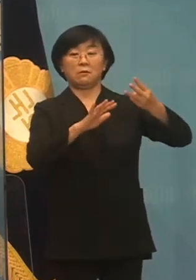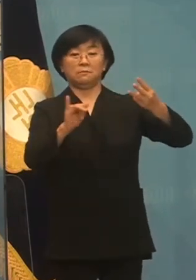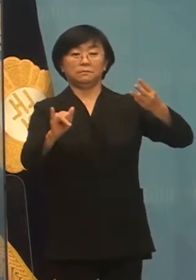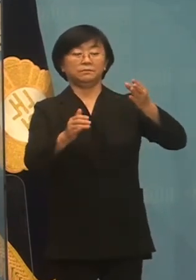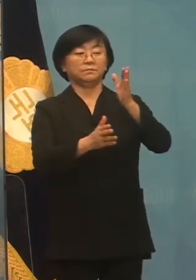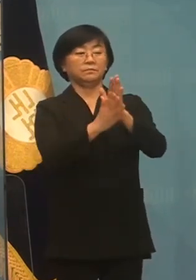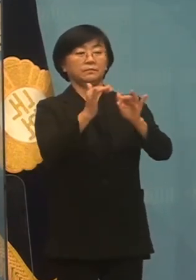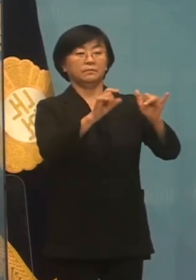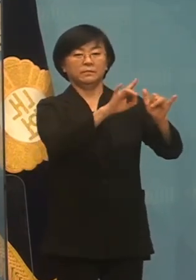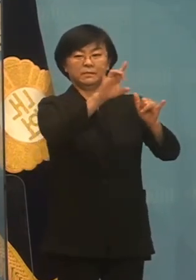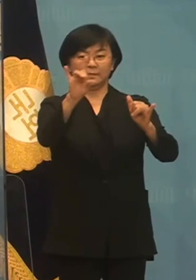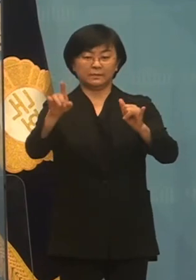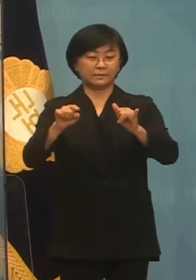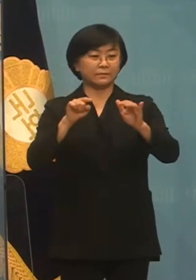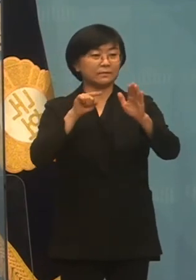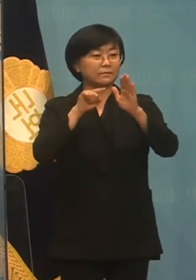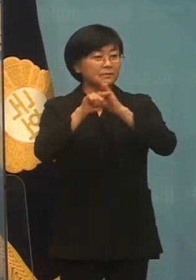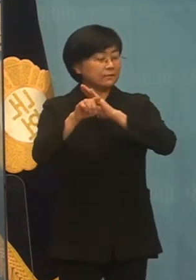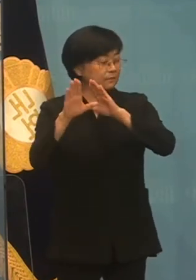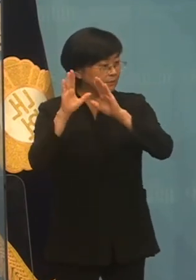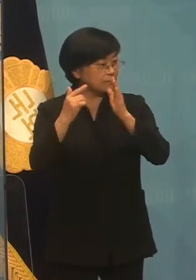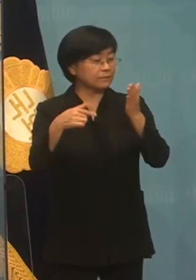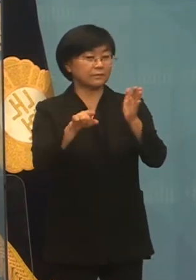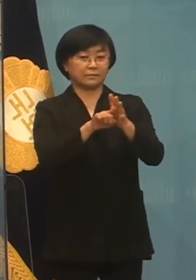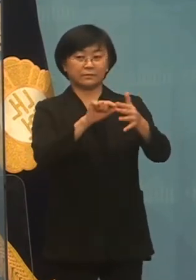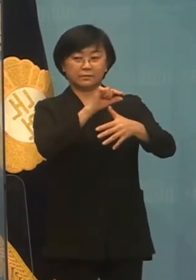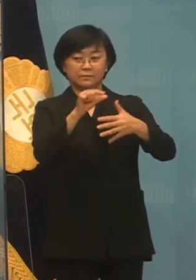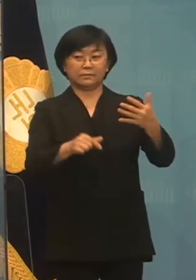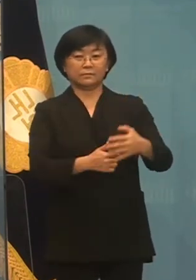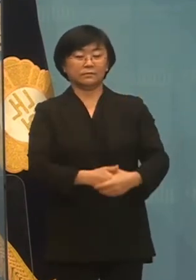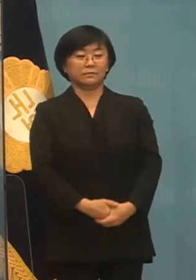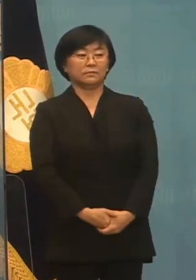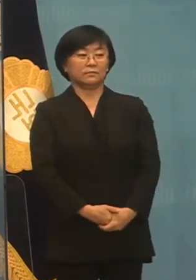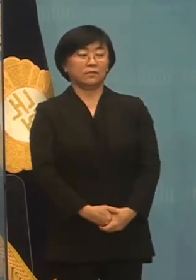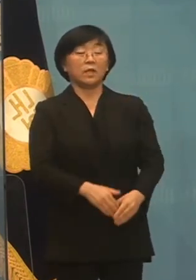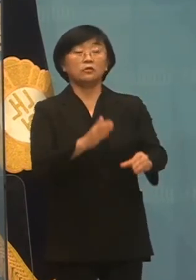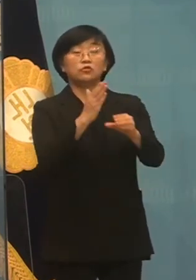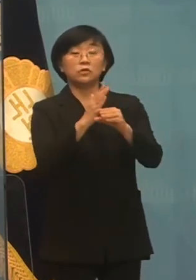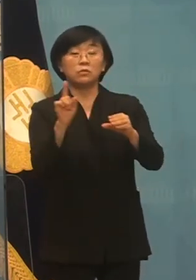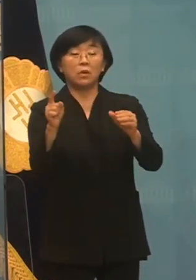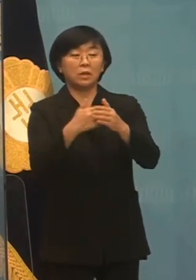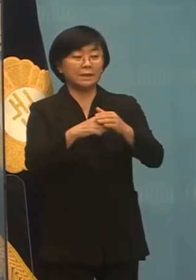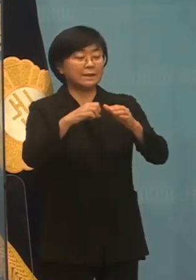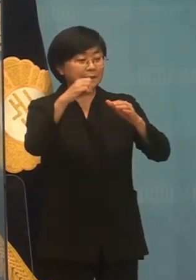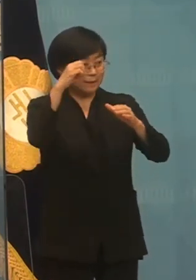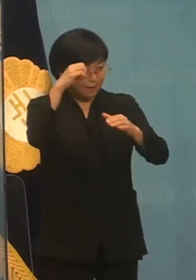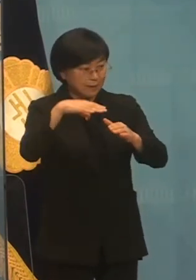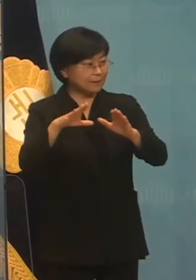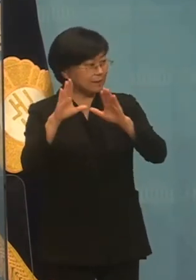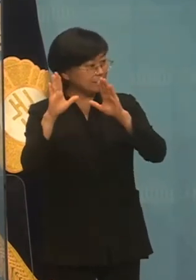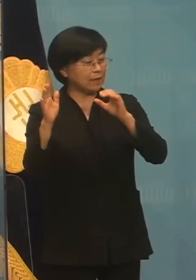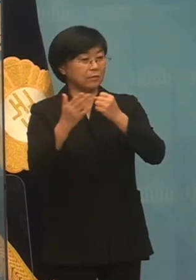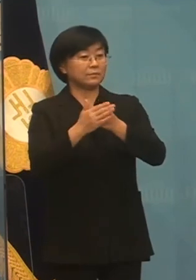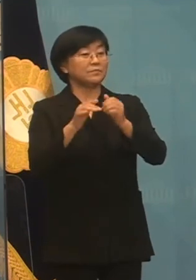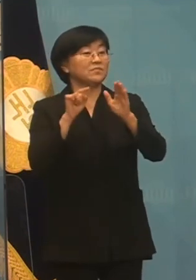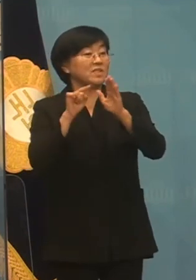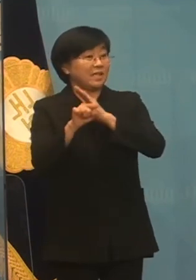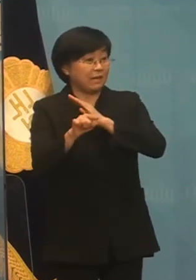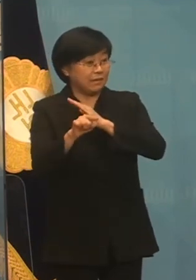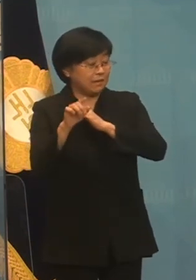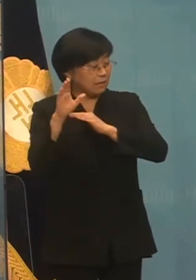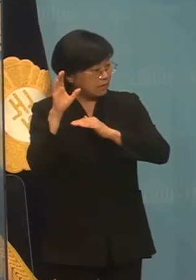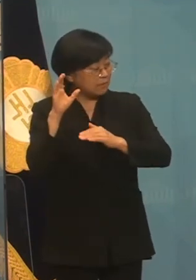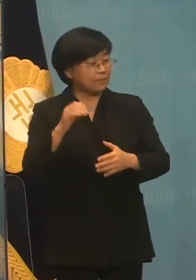한 분 한 분의 이야기를 들으러 가는 프로젝트를 말합니다. 여기서 핵심은 그냥 듣는다가 아니라 들으러